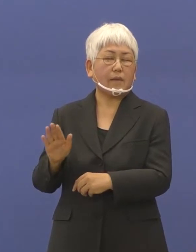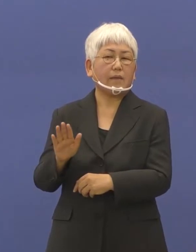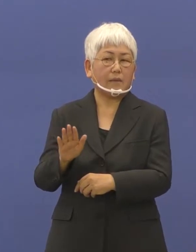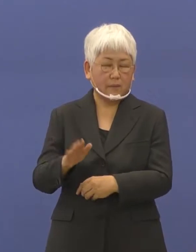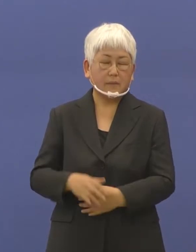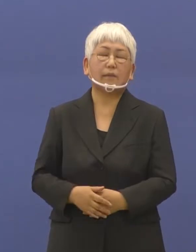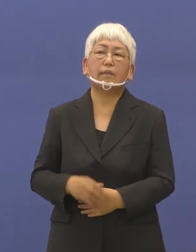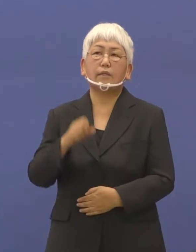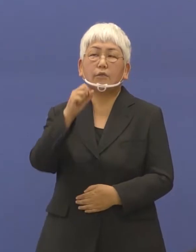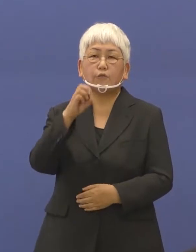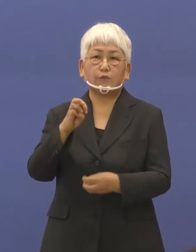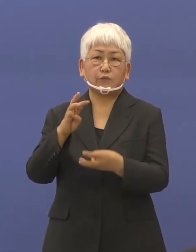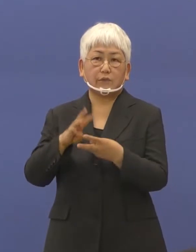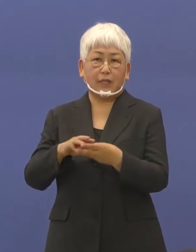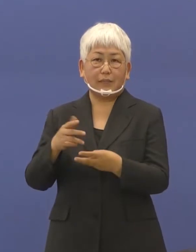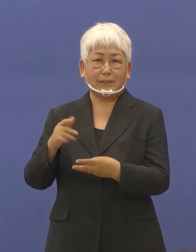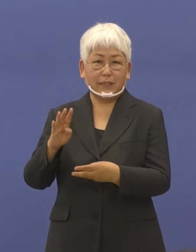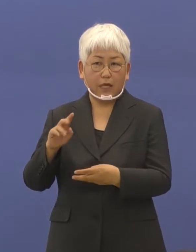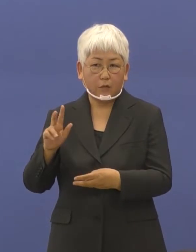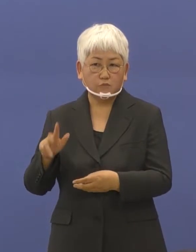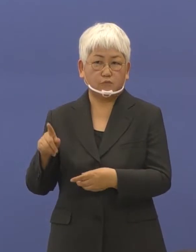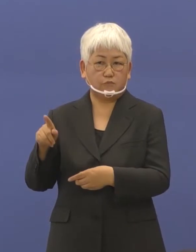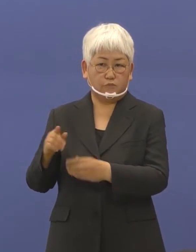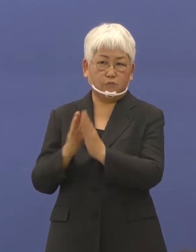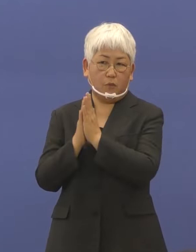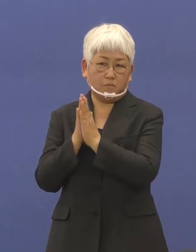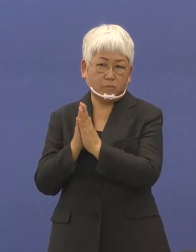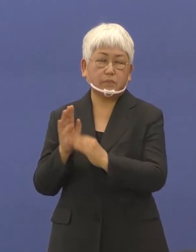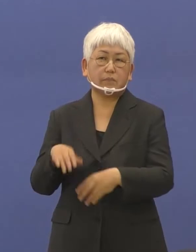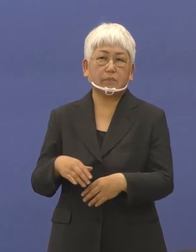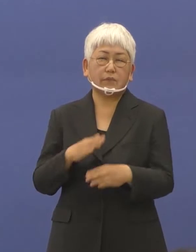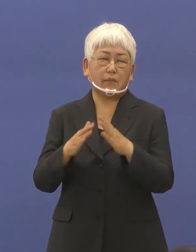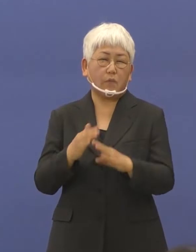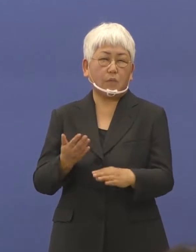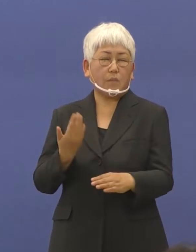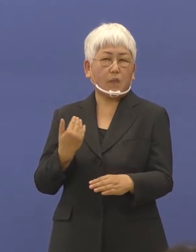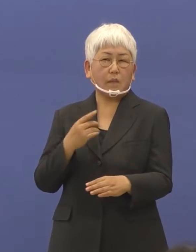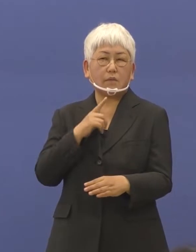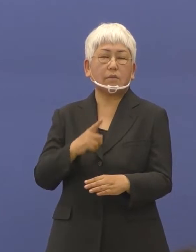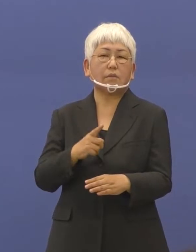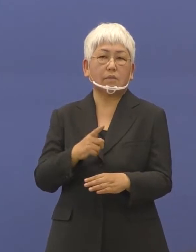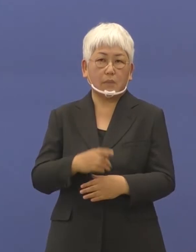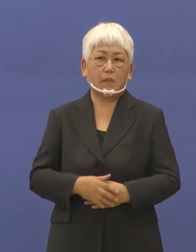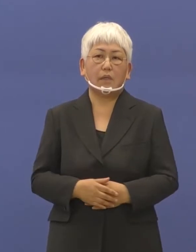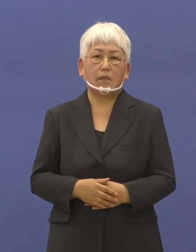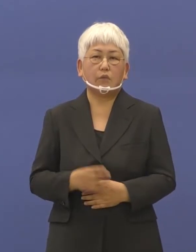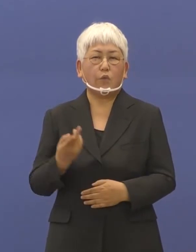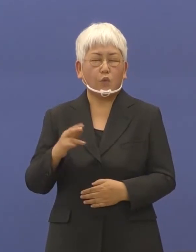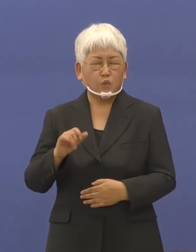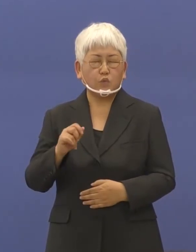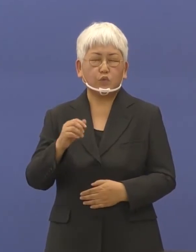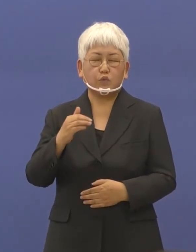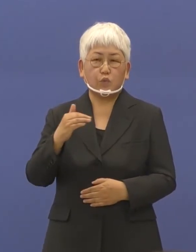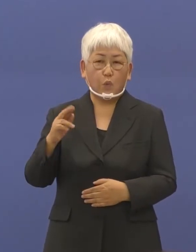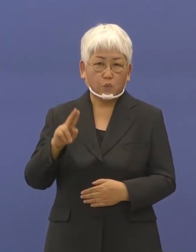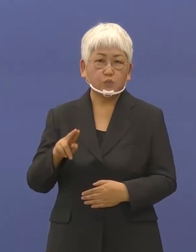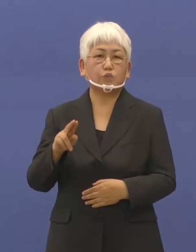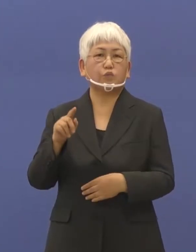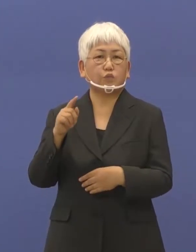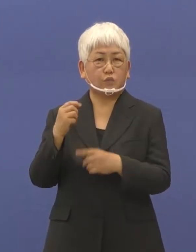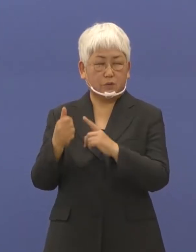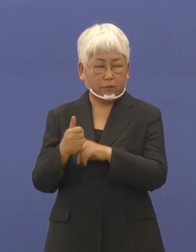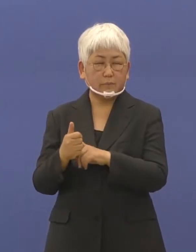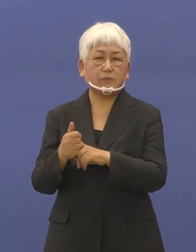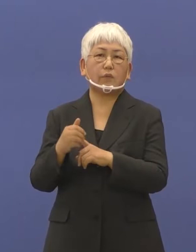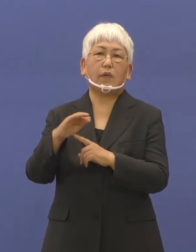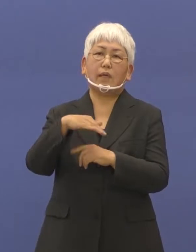吉田茂総理もですけれども、戦前でいうと、東郷平八郎さんや、